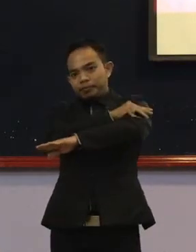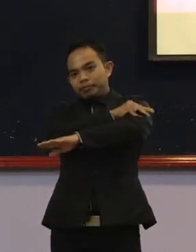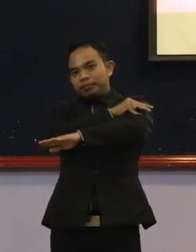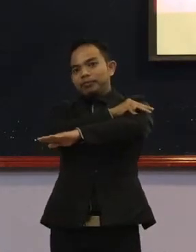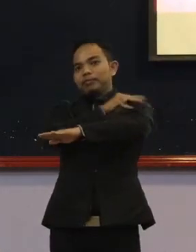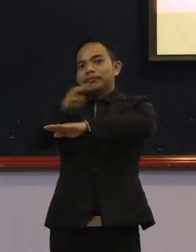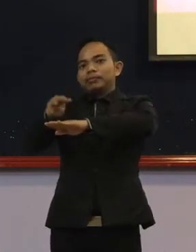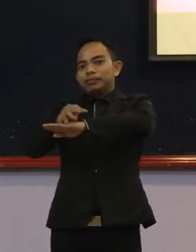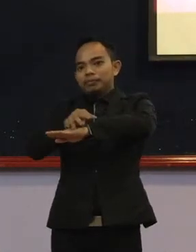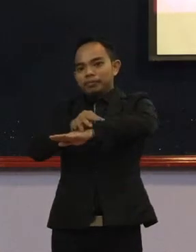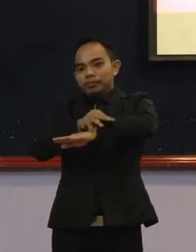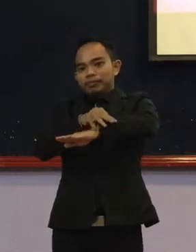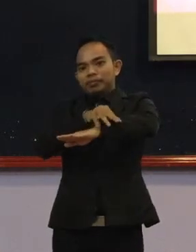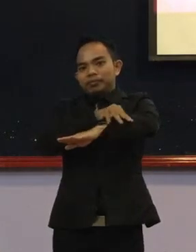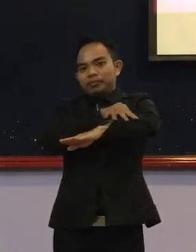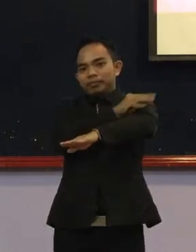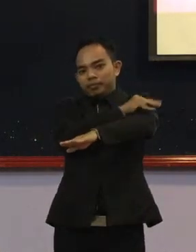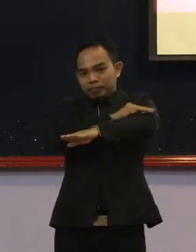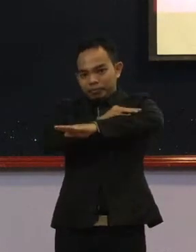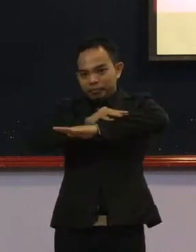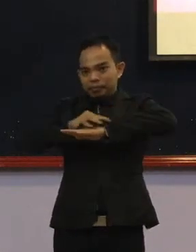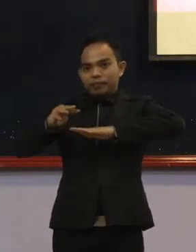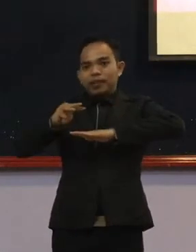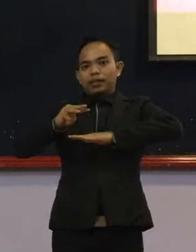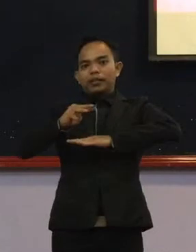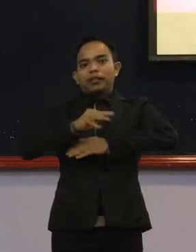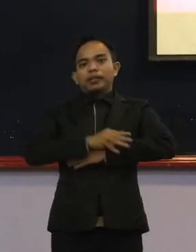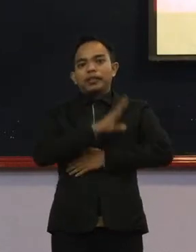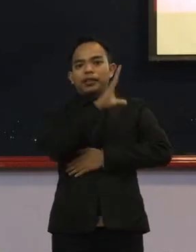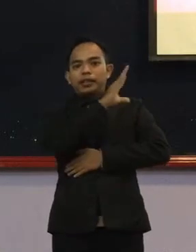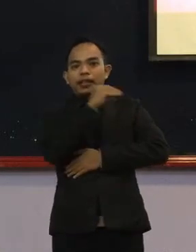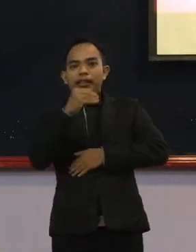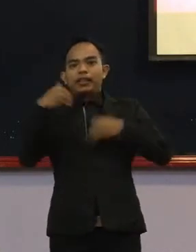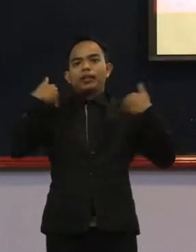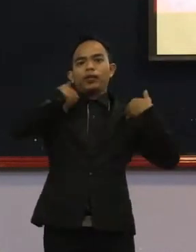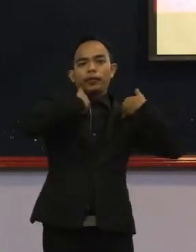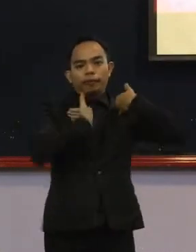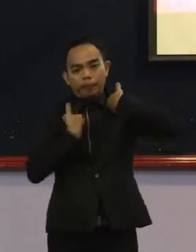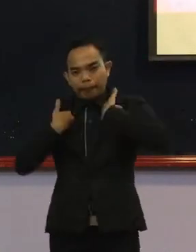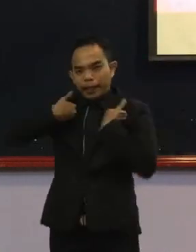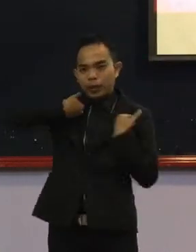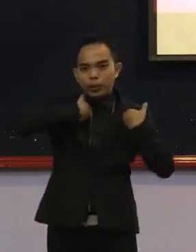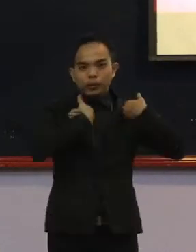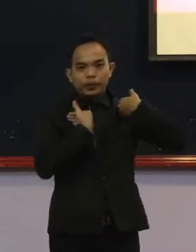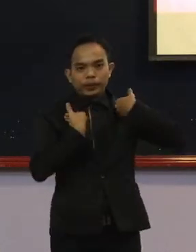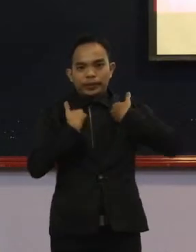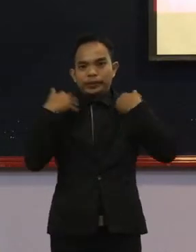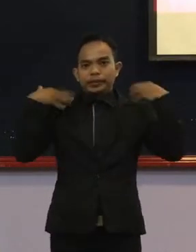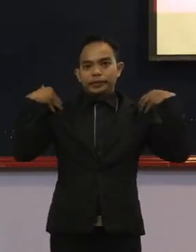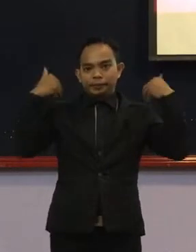لكم ولأنعامكم فإذا جاءت